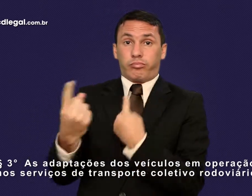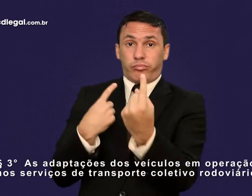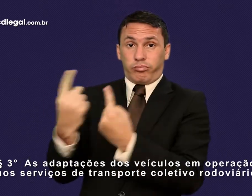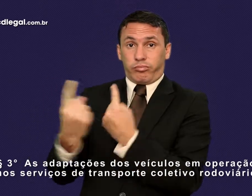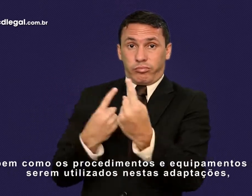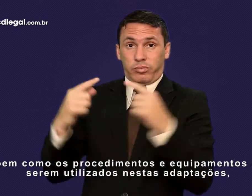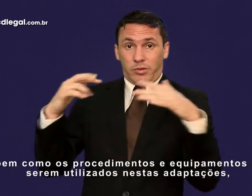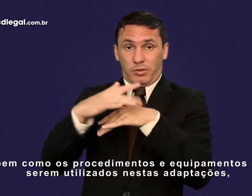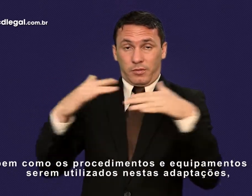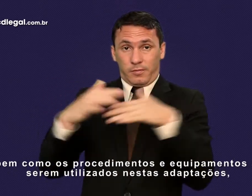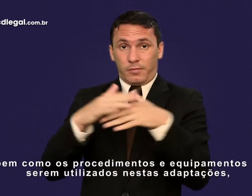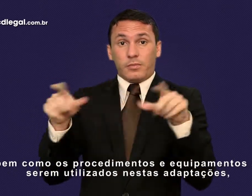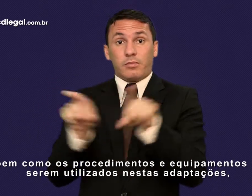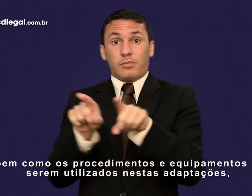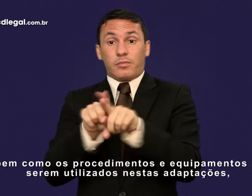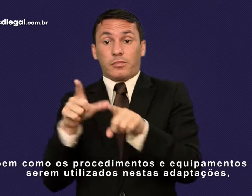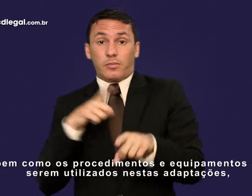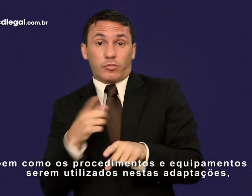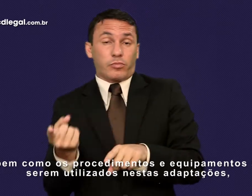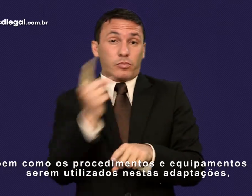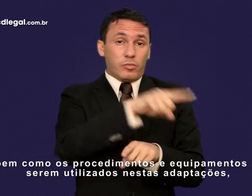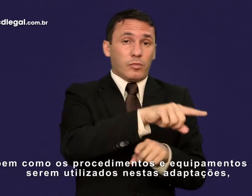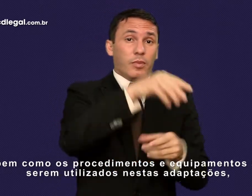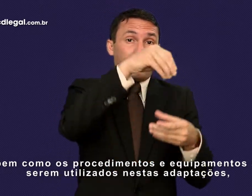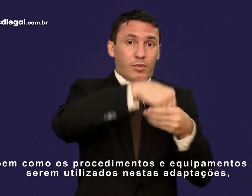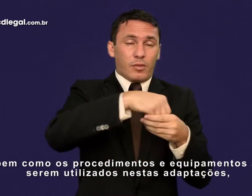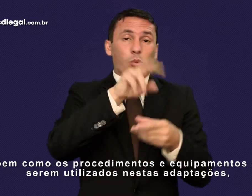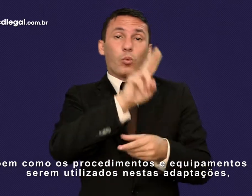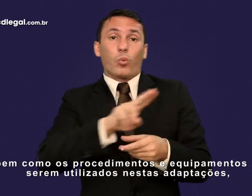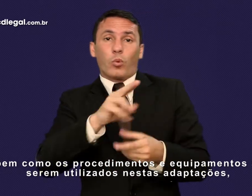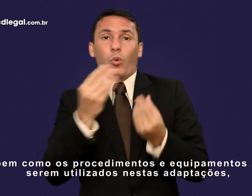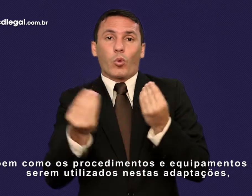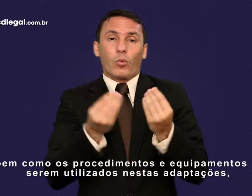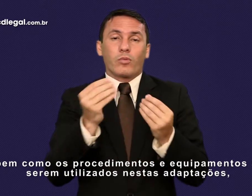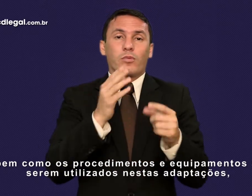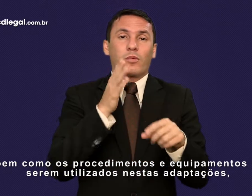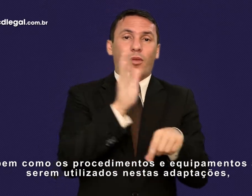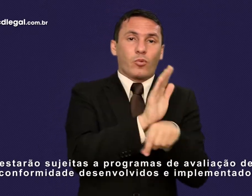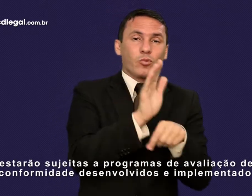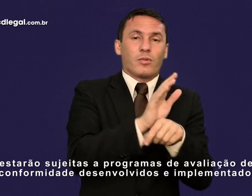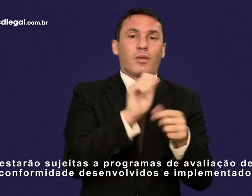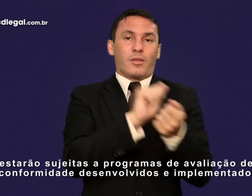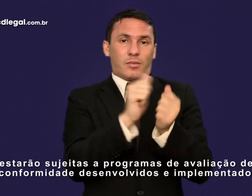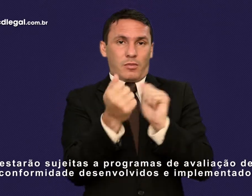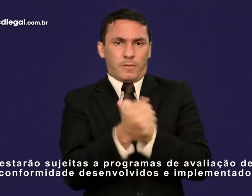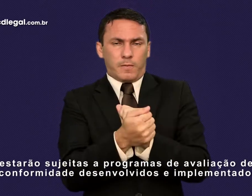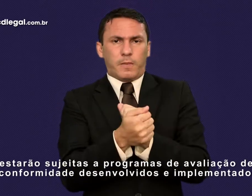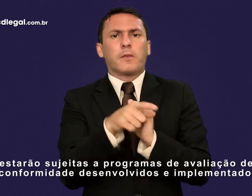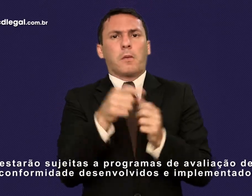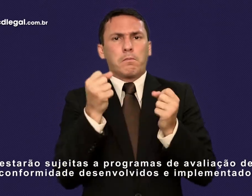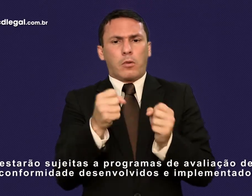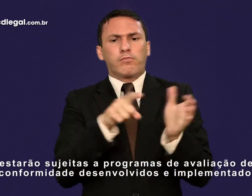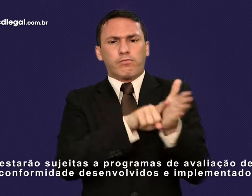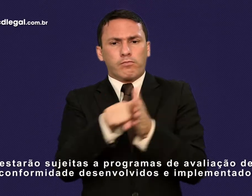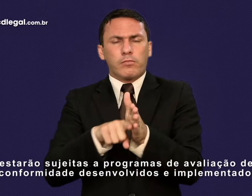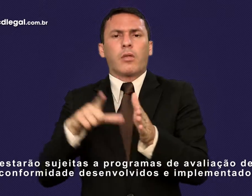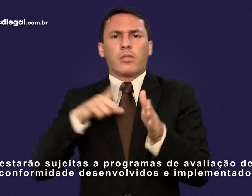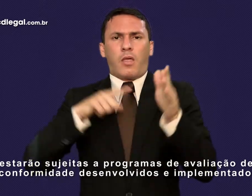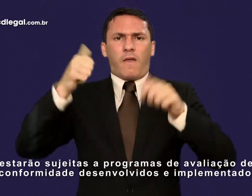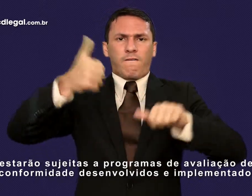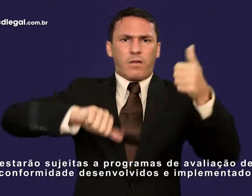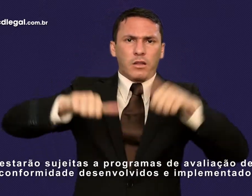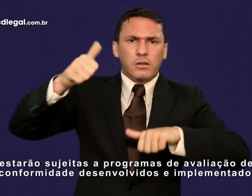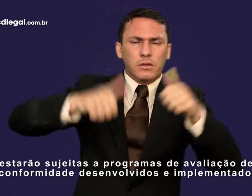coletivo rodoviário, bem como os procedimentos e equipamentos a serem utilizados nestas adaptações, estarão sujeitas a programas de avaliação